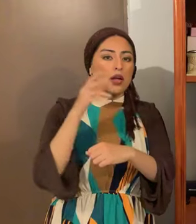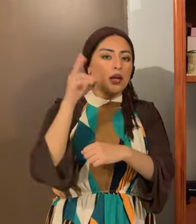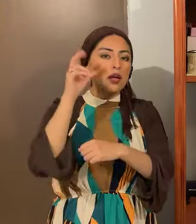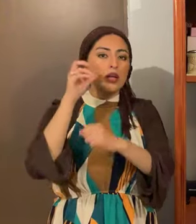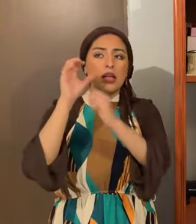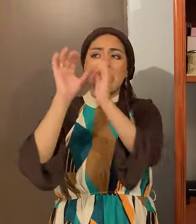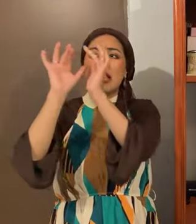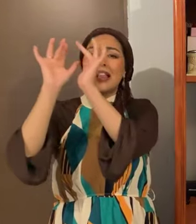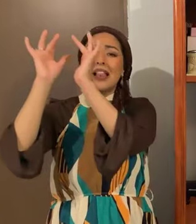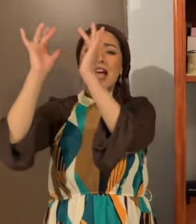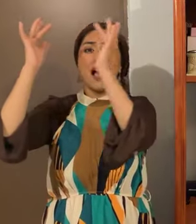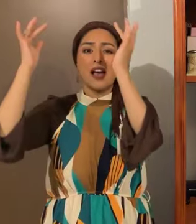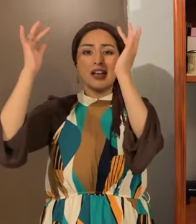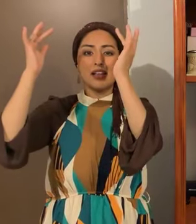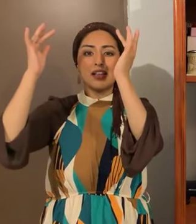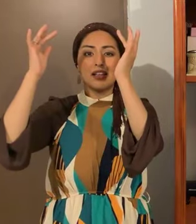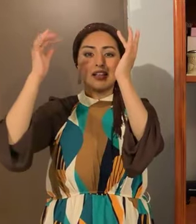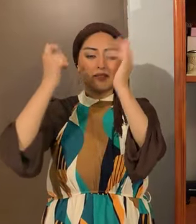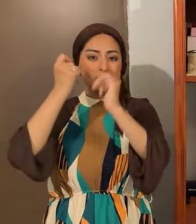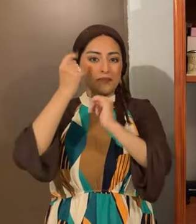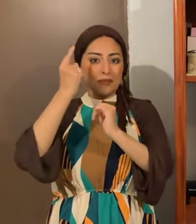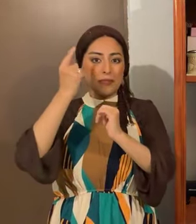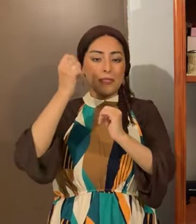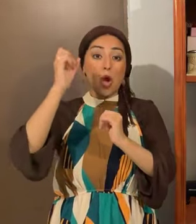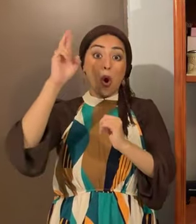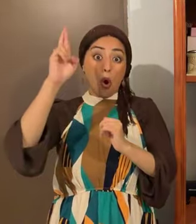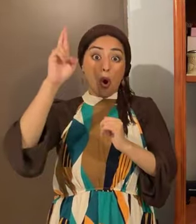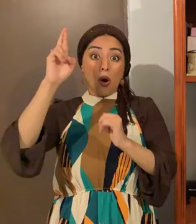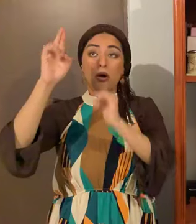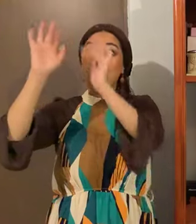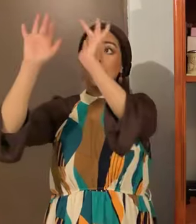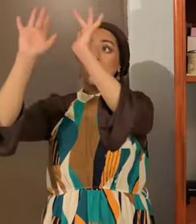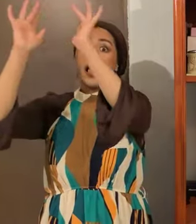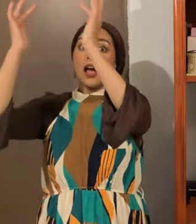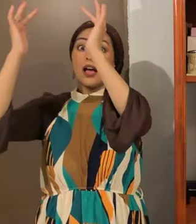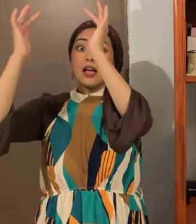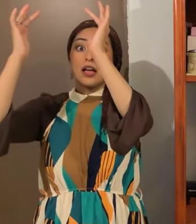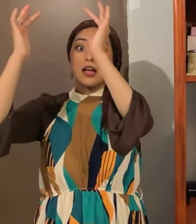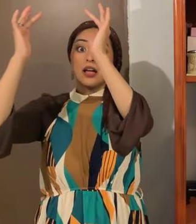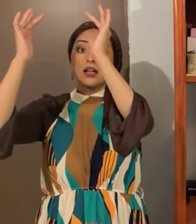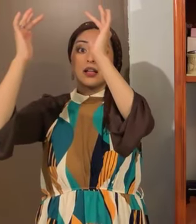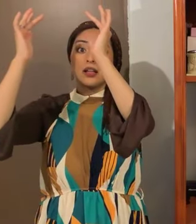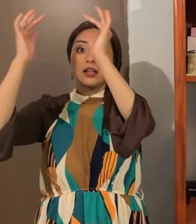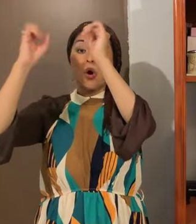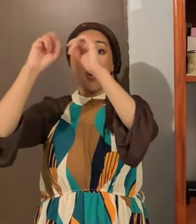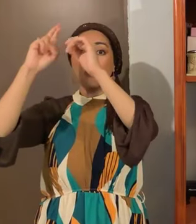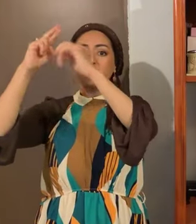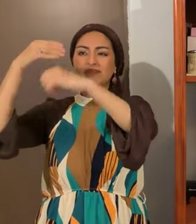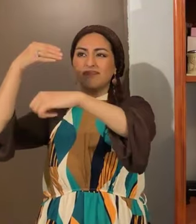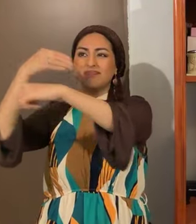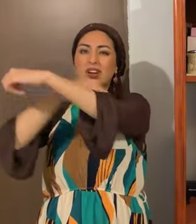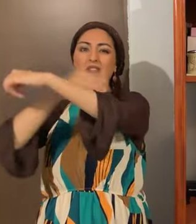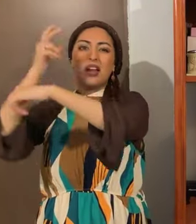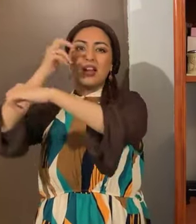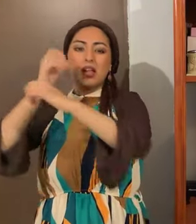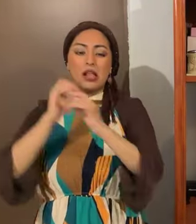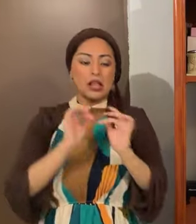Se le llamaría una escala ascendente, y una escala descendente es como si bajáramos de la escalera,